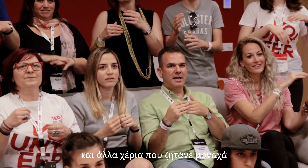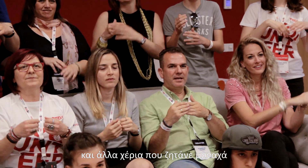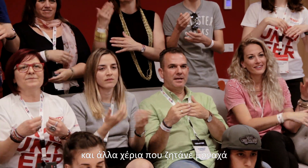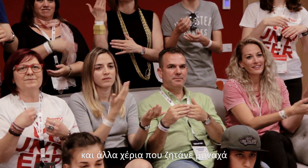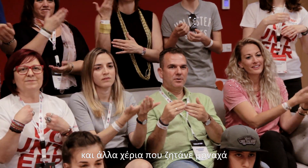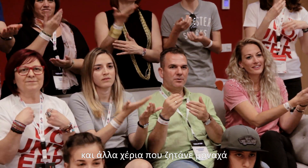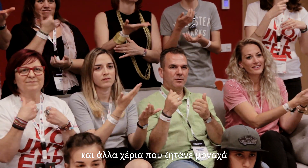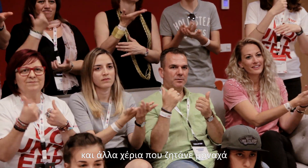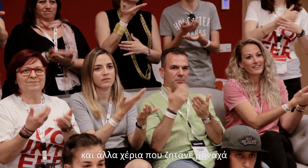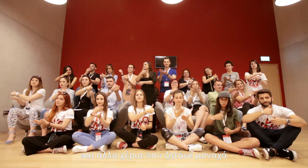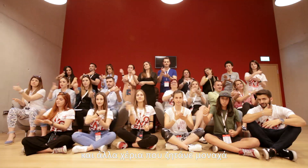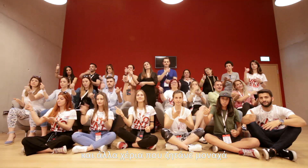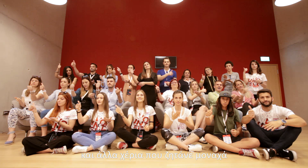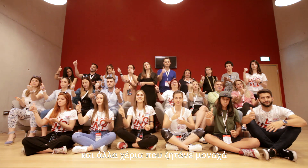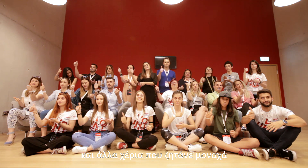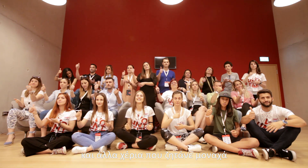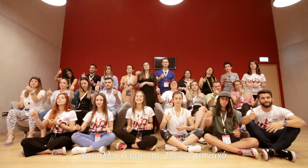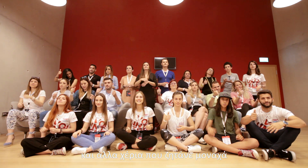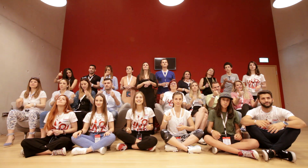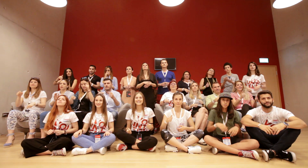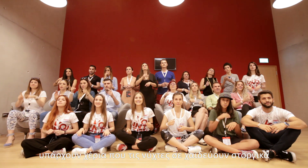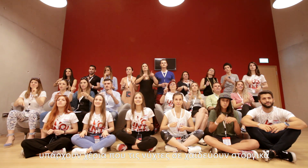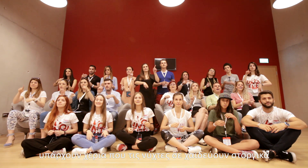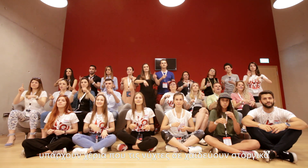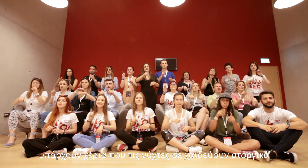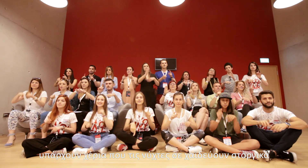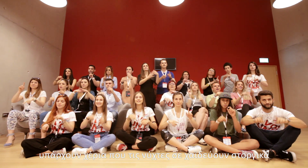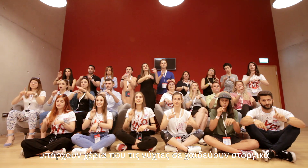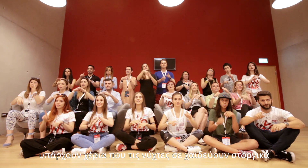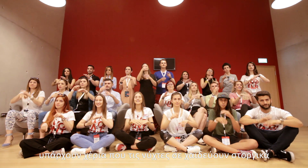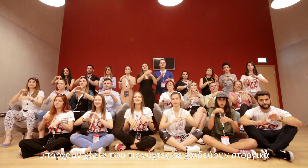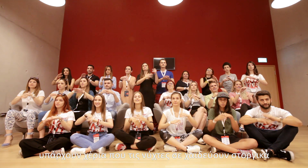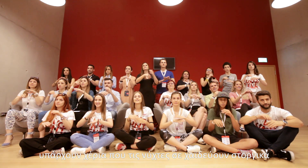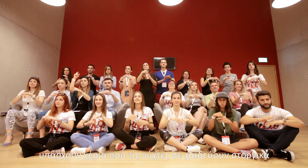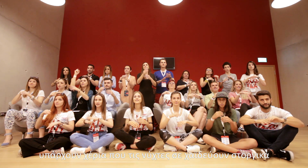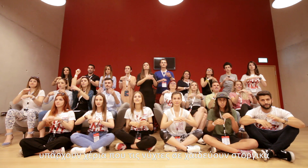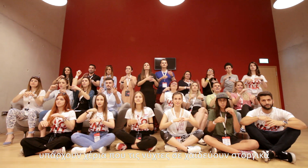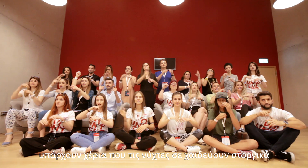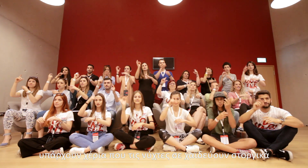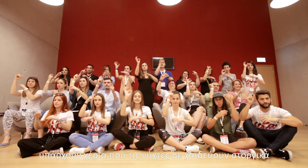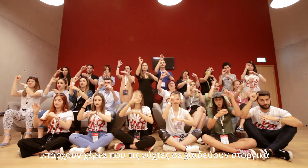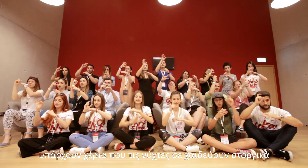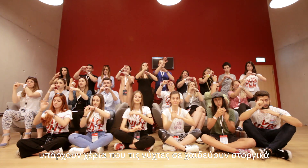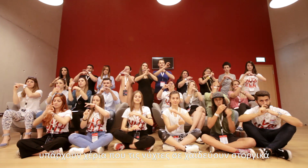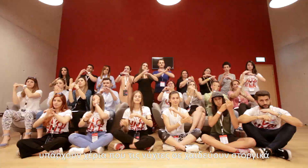ζητάνε μόναχα Υπάρχουν χέρια που τις νύχτες σε χαϊδεύουν